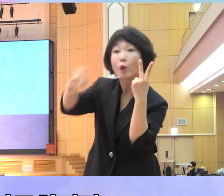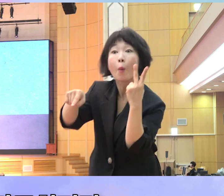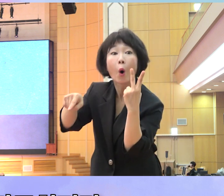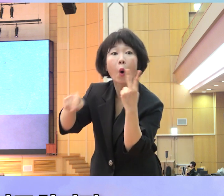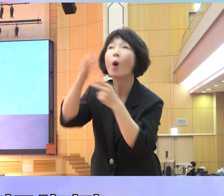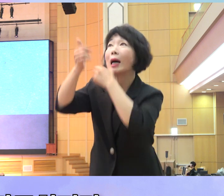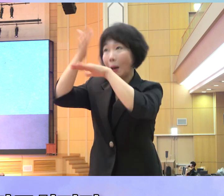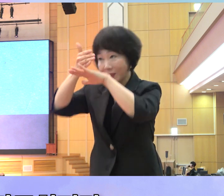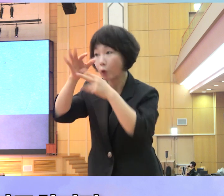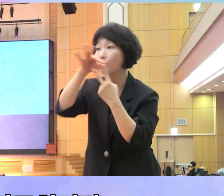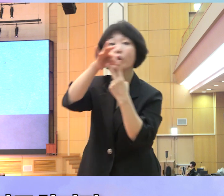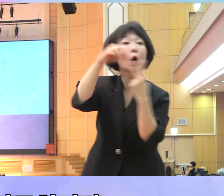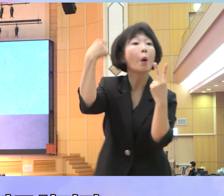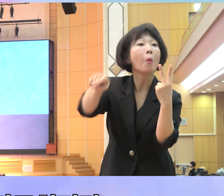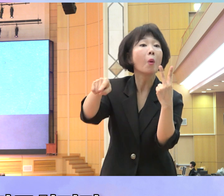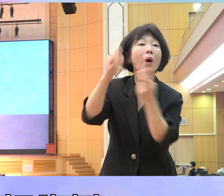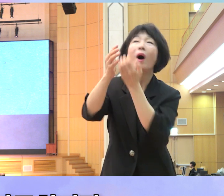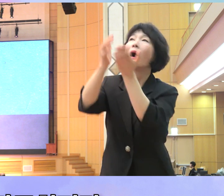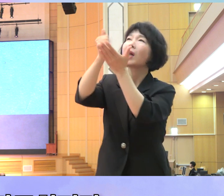하나님 앞에서는요,